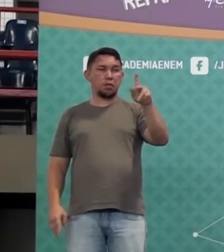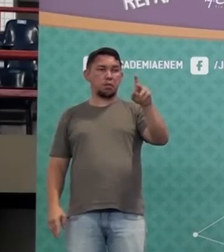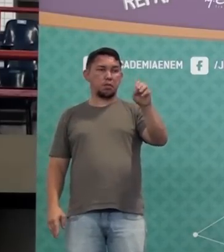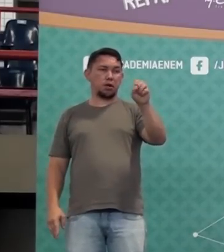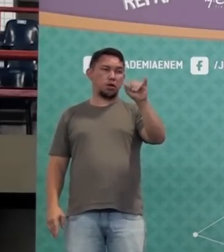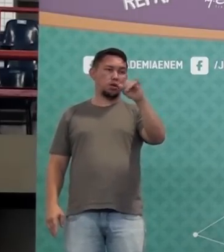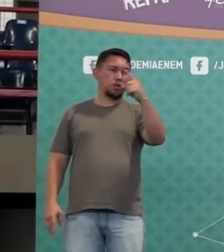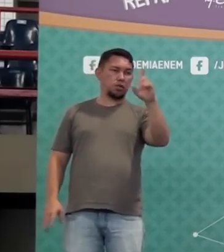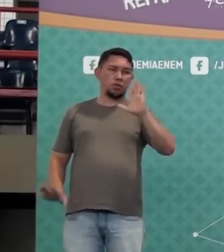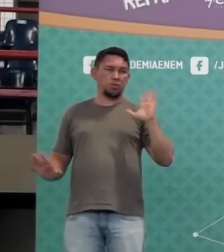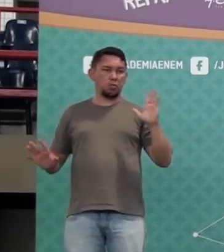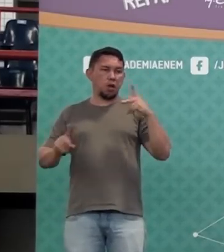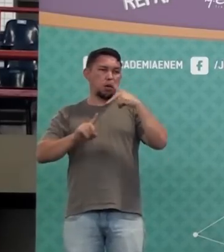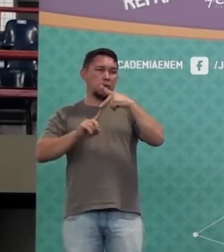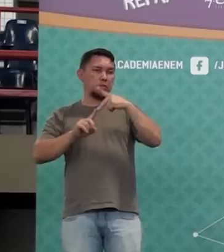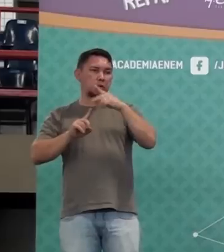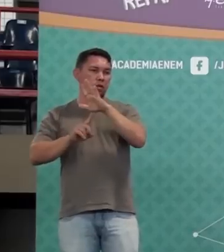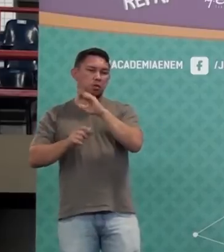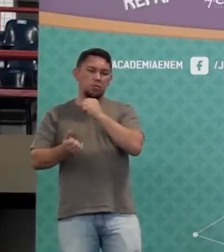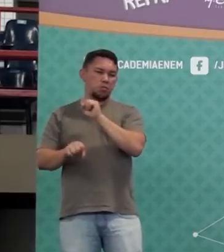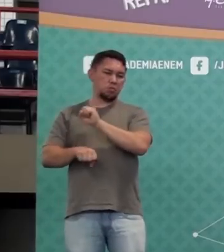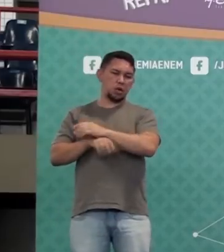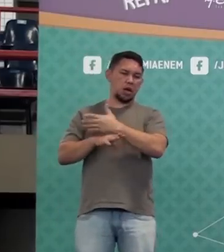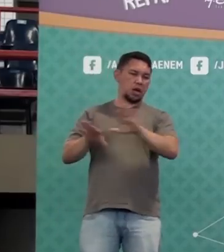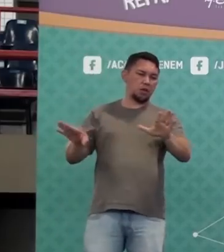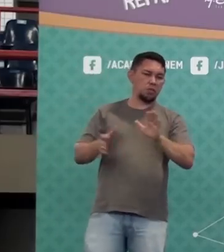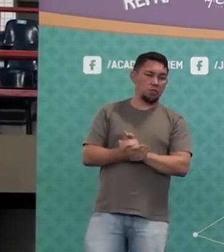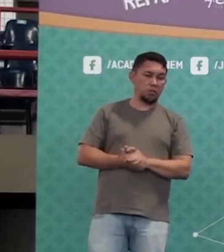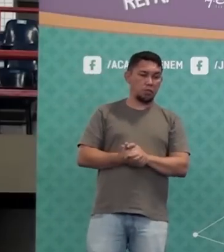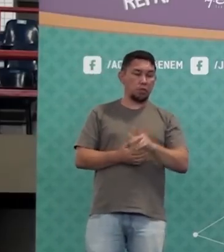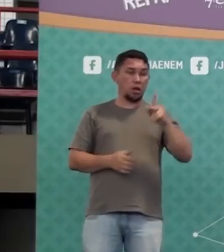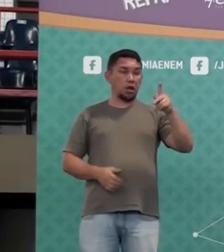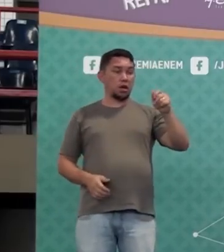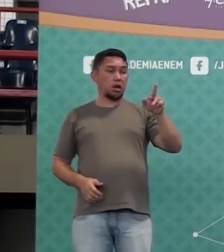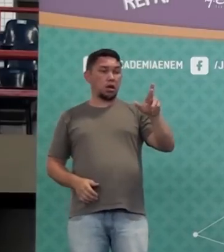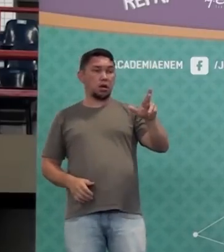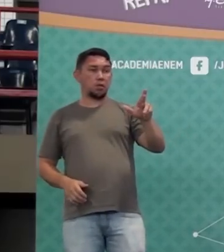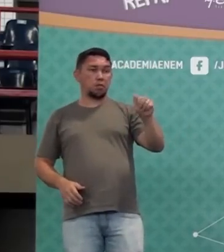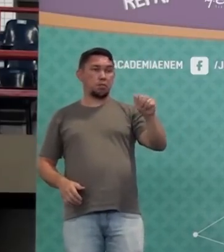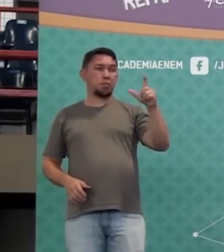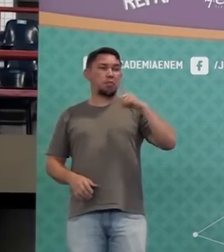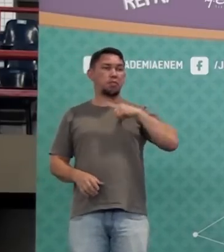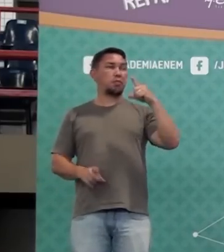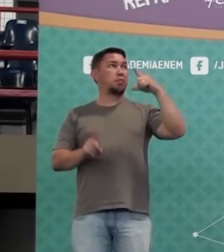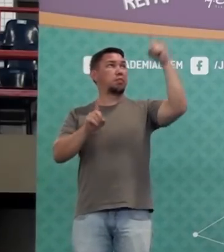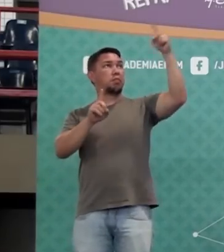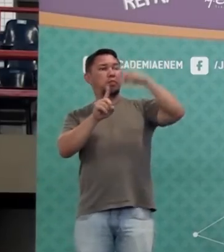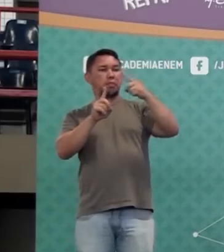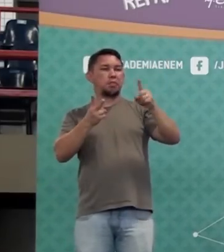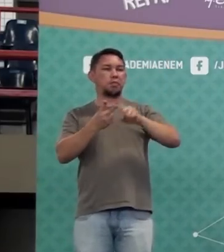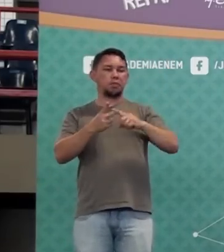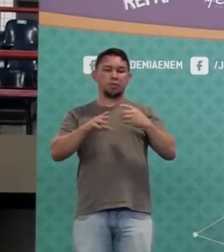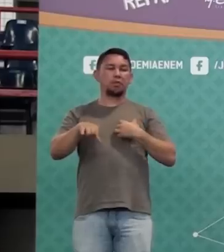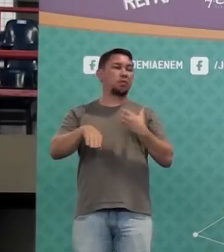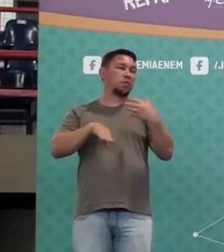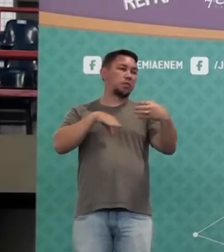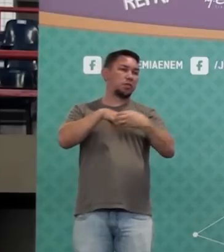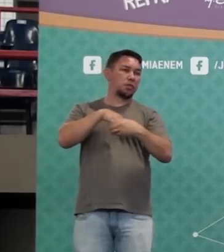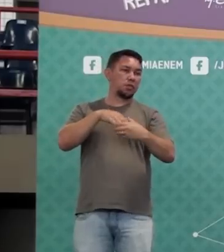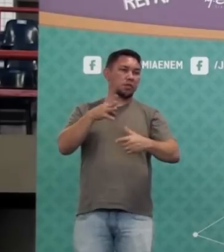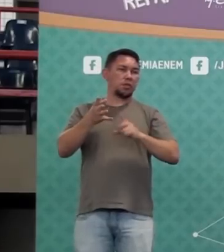acento. Não tem mais acento em para. Por exemplo, eu dizia para raio, para choque,